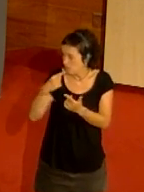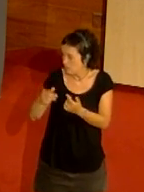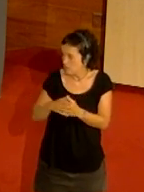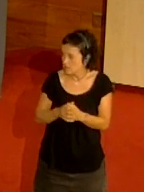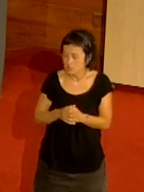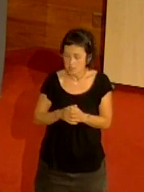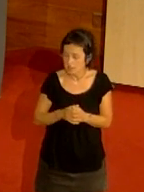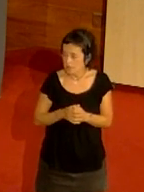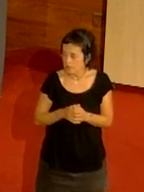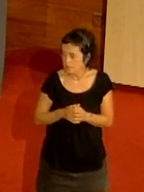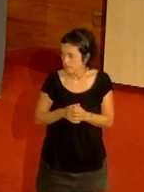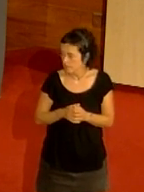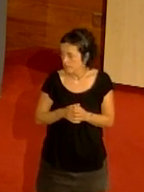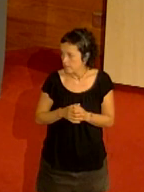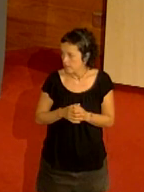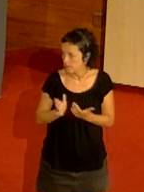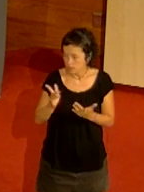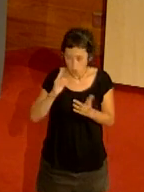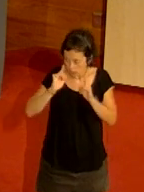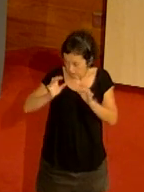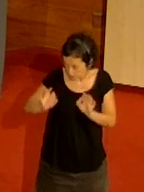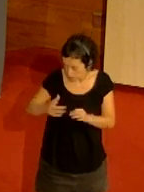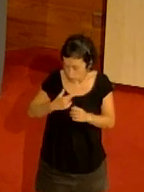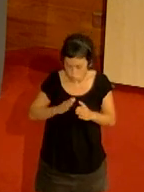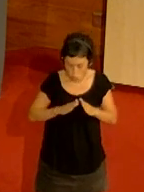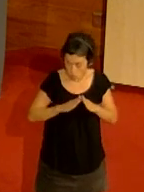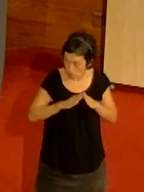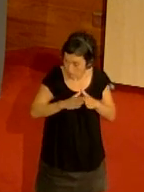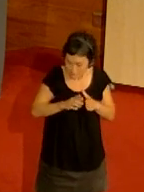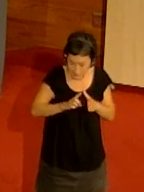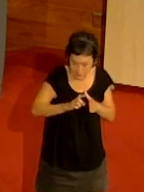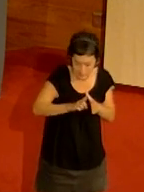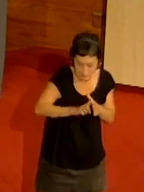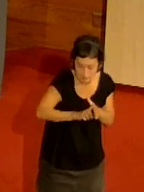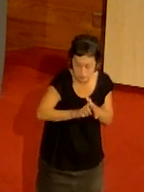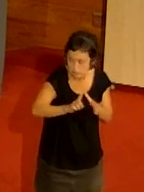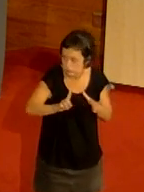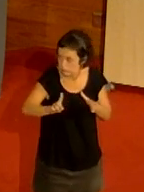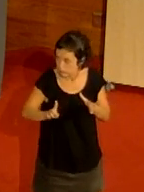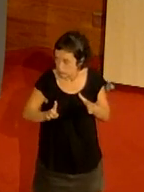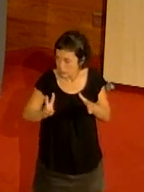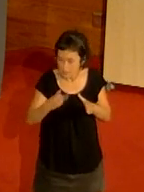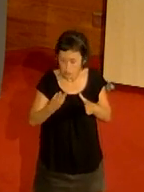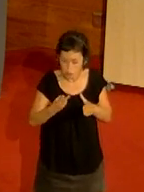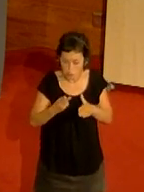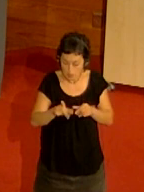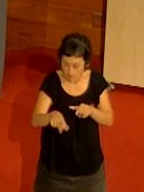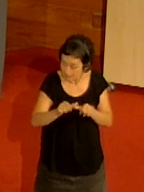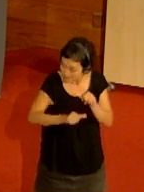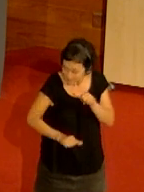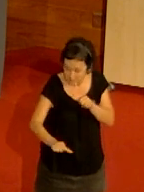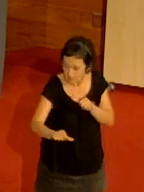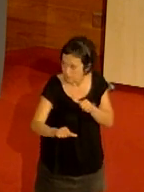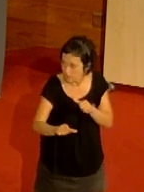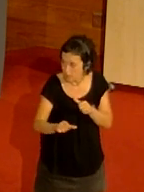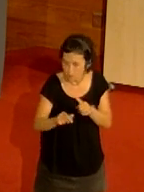cuando salen de la, bueno, perdón, en este caso, ¿eh? De la patera, ¿no? Ya luego, el segundo paso, se vuelven invisibles.